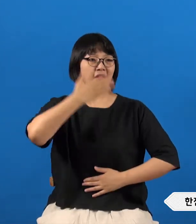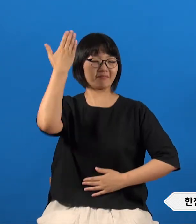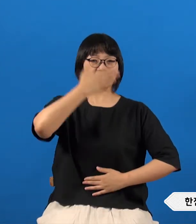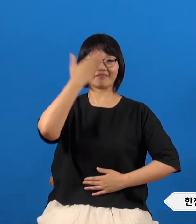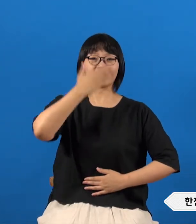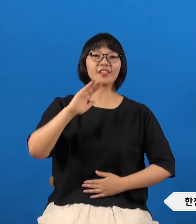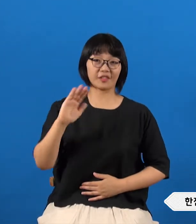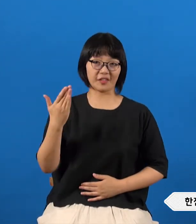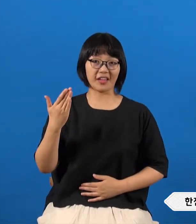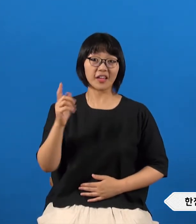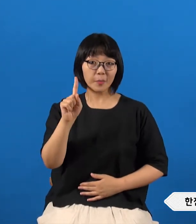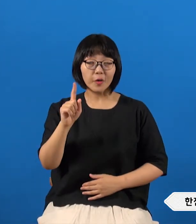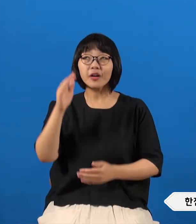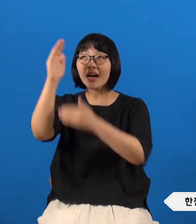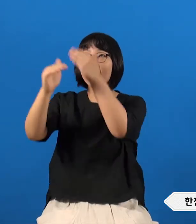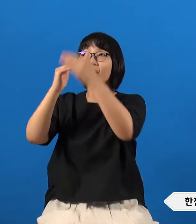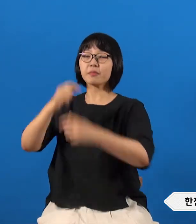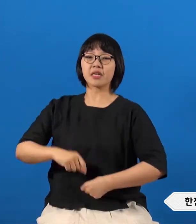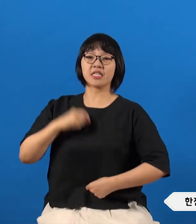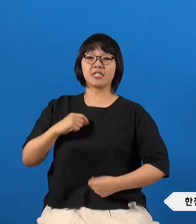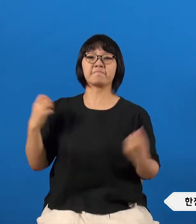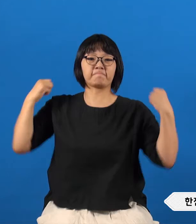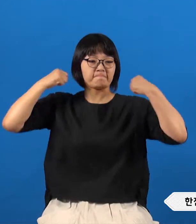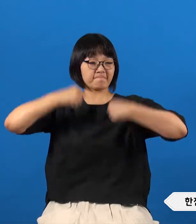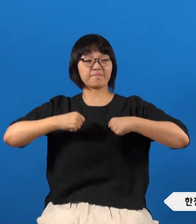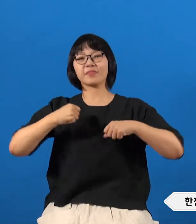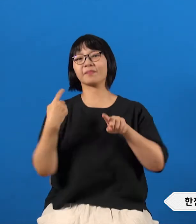하나님의 의로 옷 입게 되었습니다.